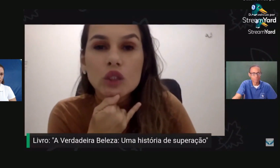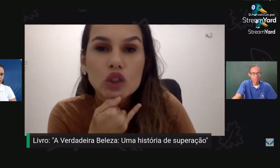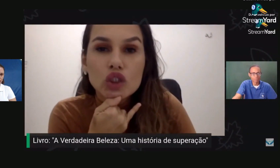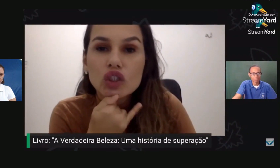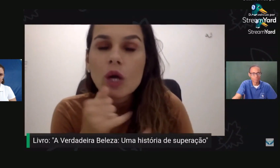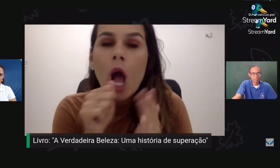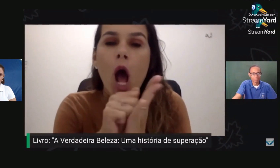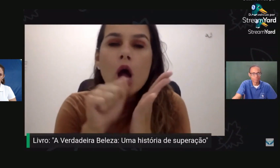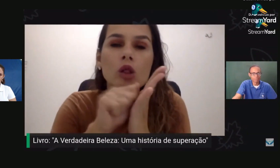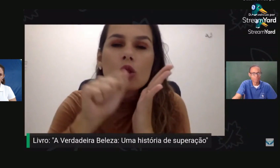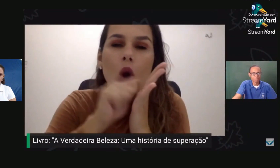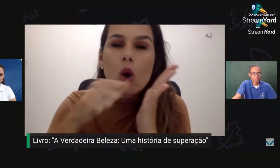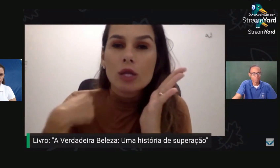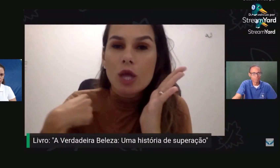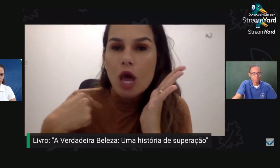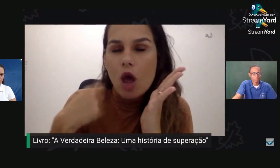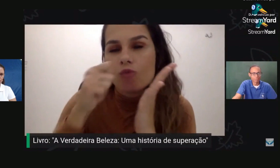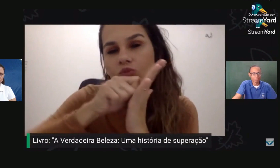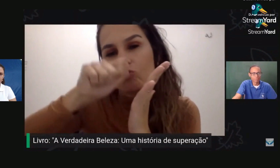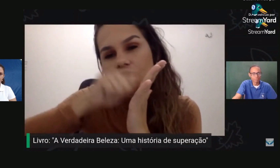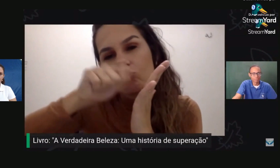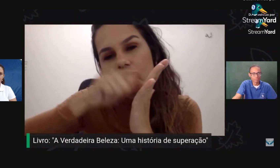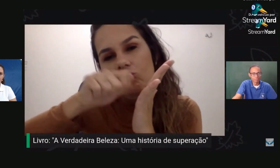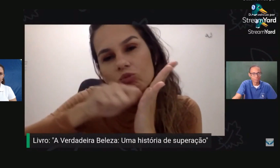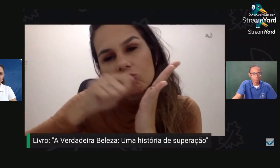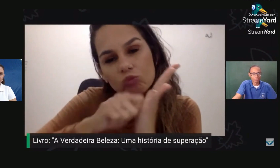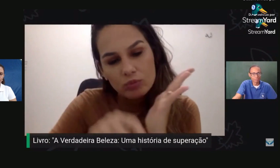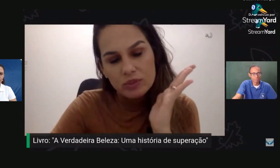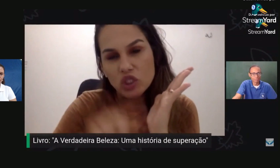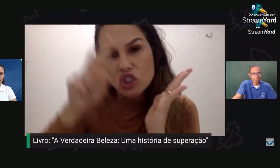fiquei super triste, eu fiquei muito triste.